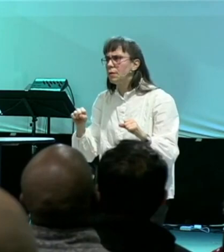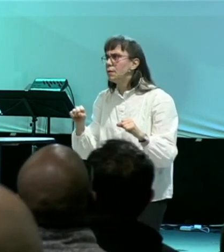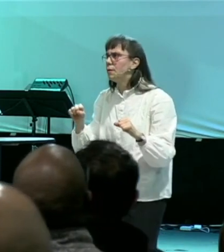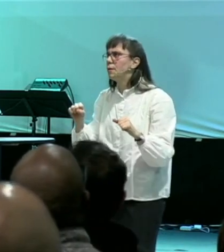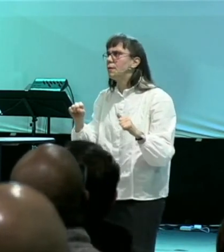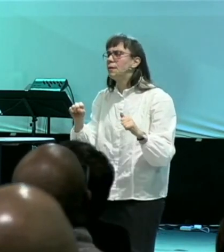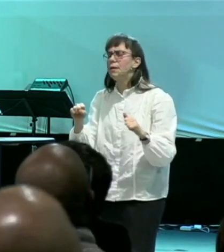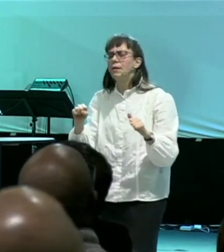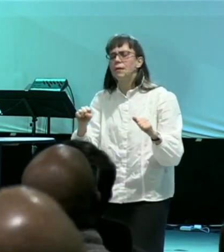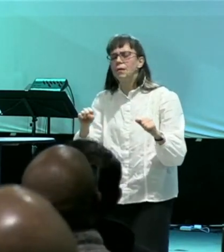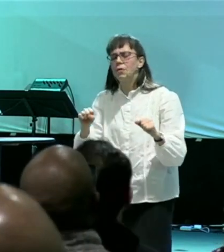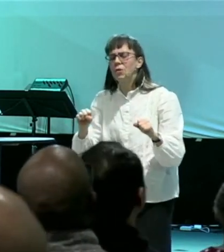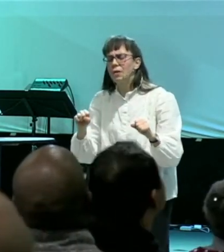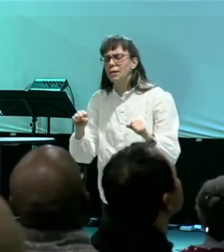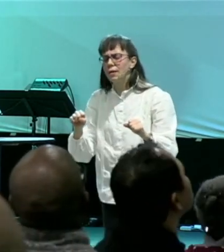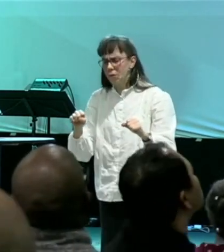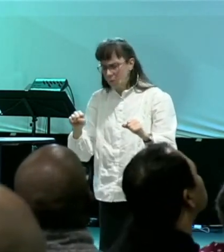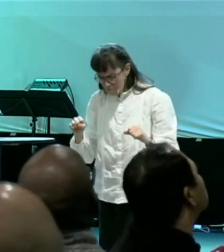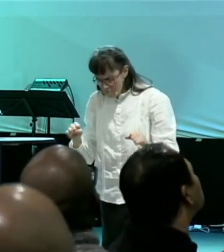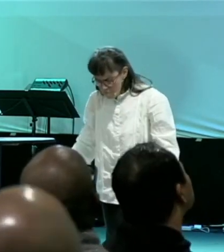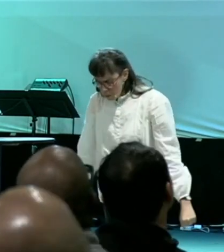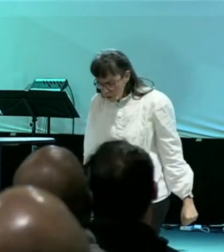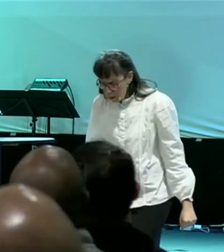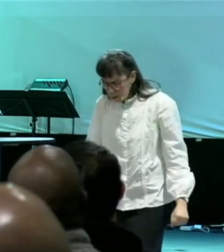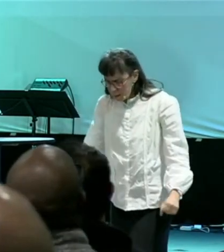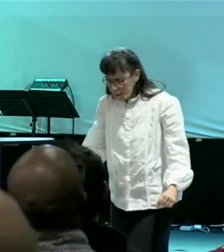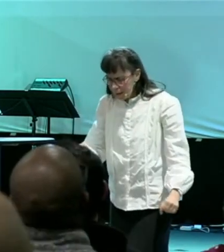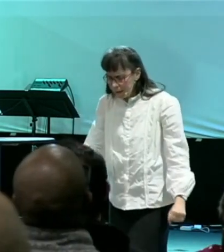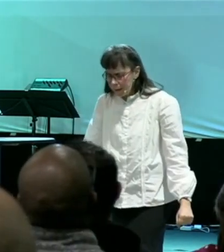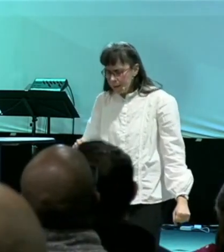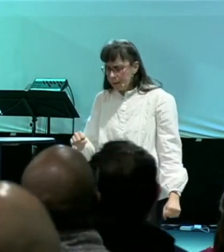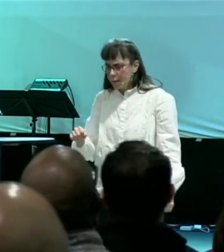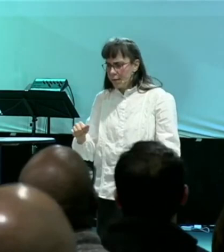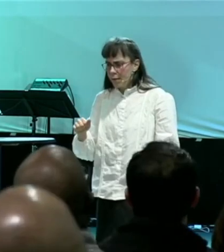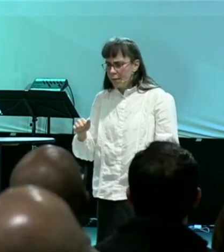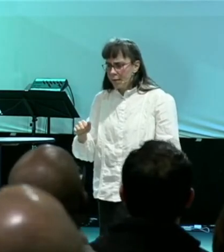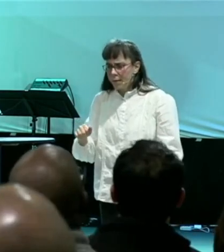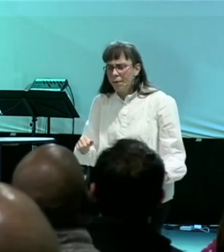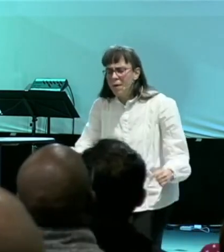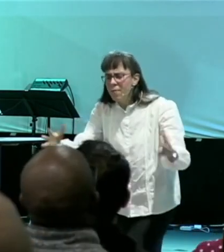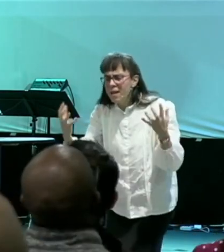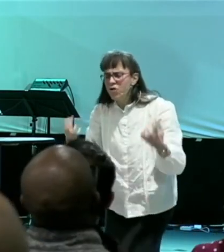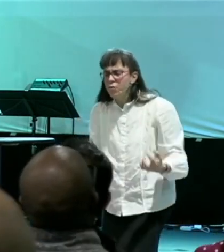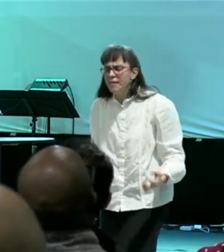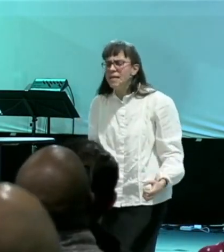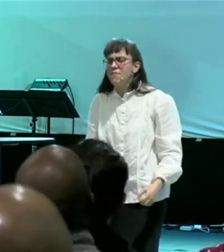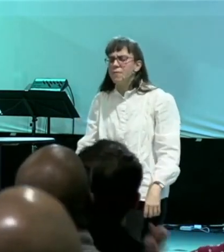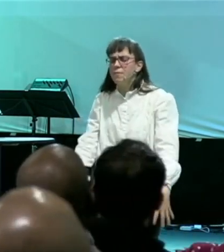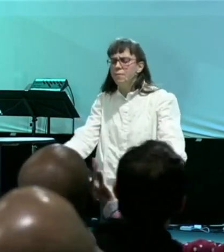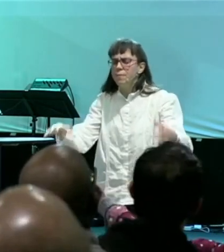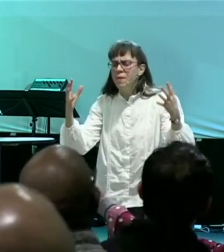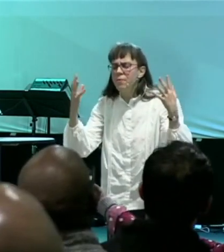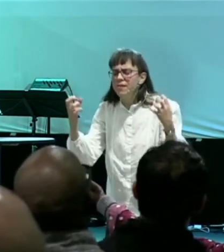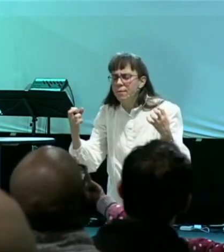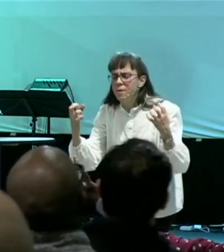Mayo kori makaba santa. Shika. L'esprit est déjà parmi nous. Sois prêt à recevoir. Sois prêt à être